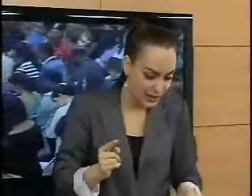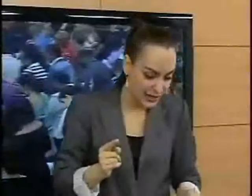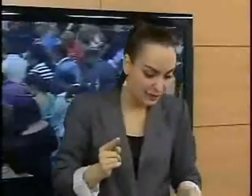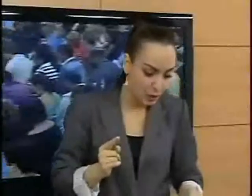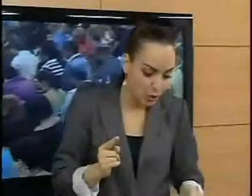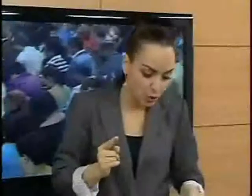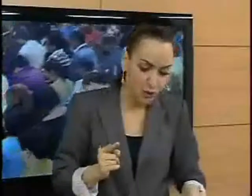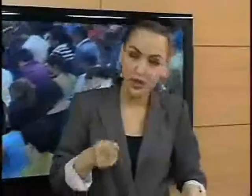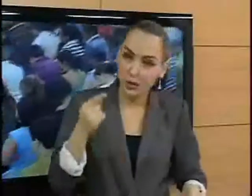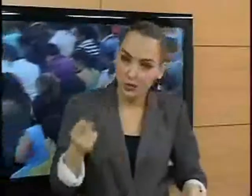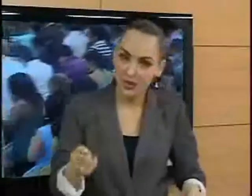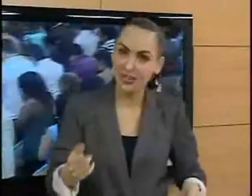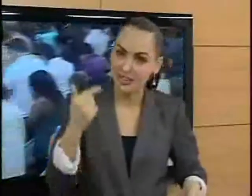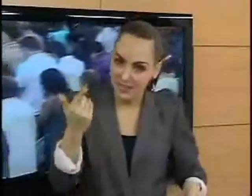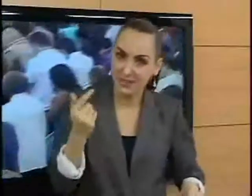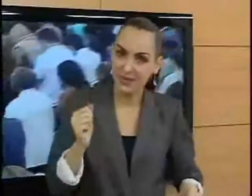é procure obter sabedoria.